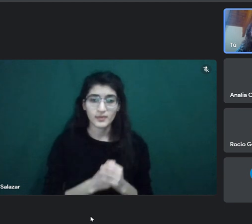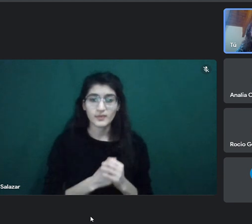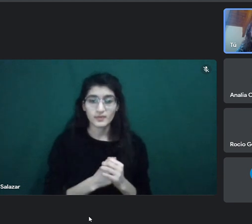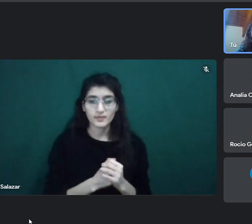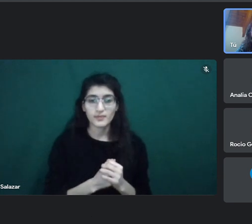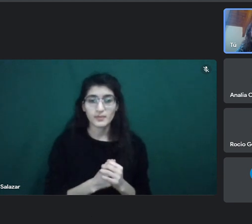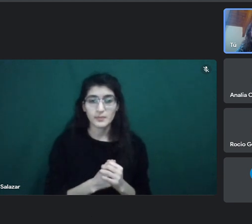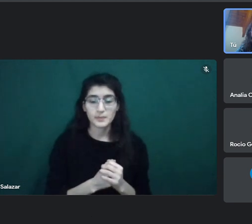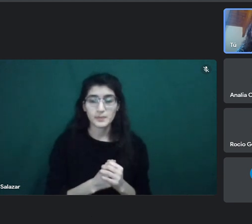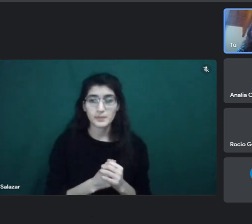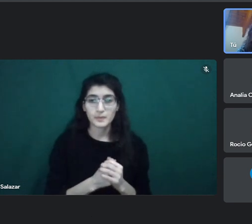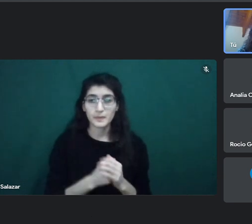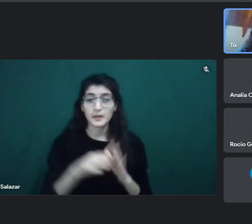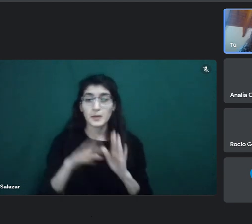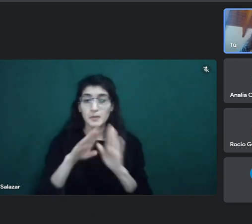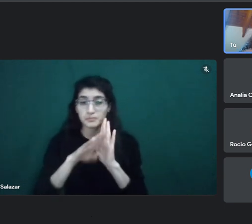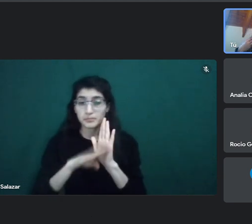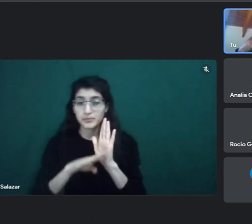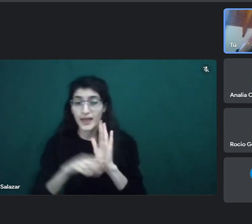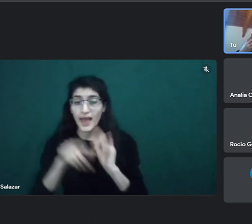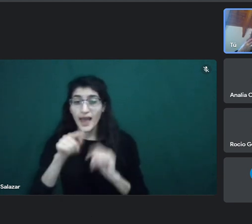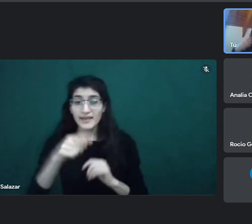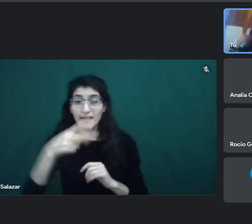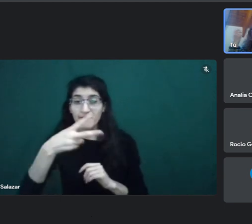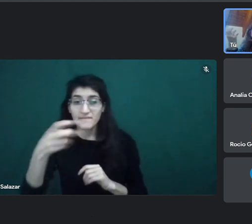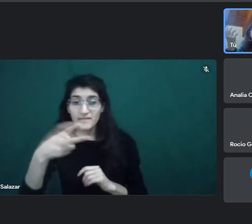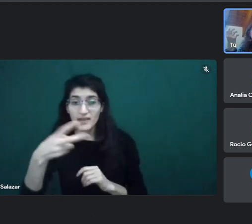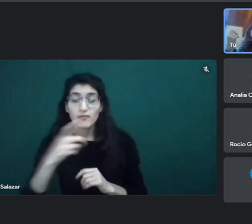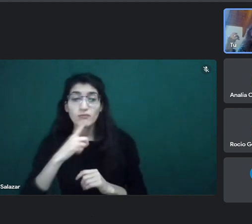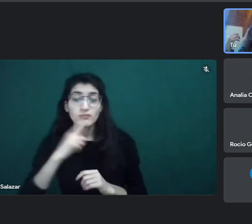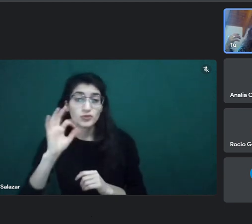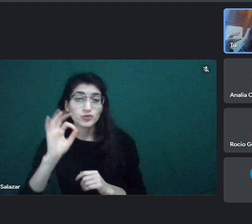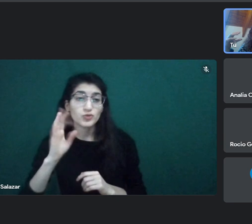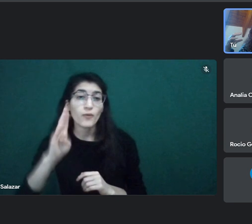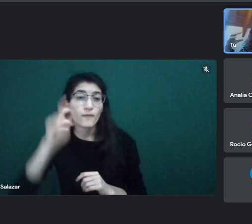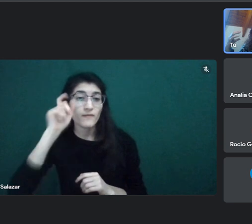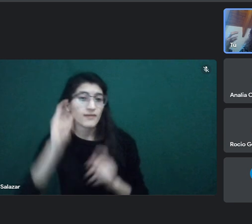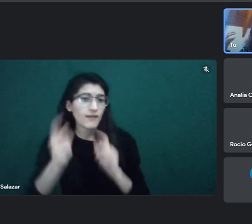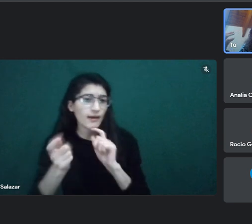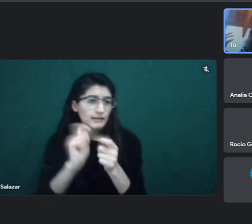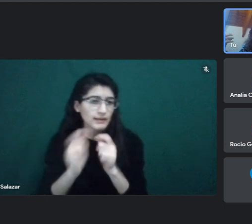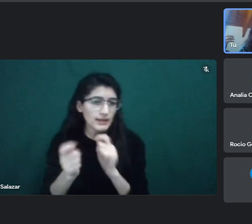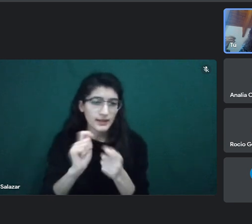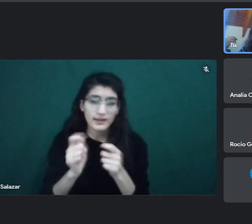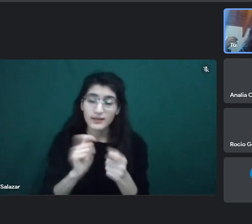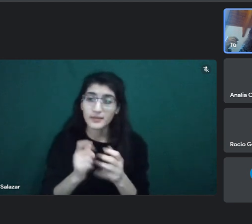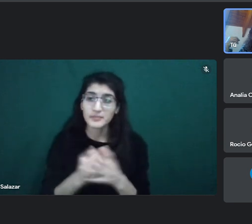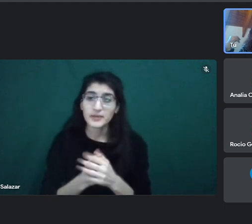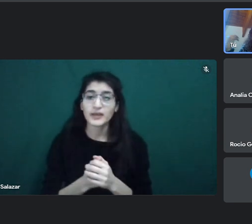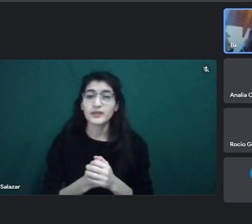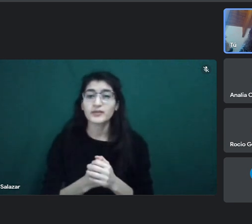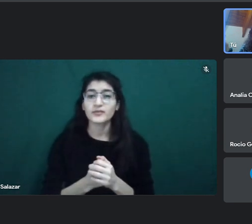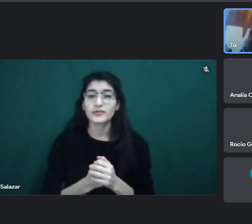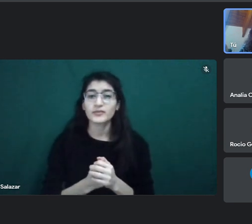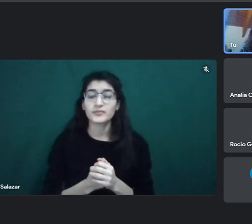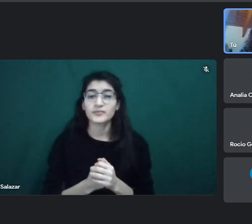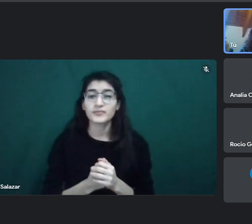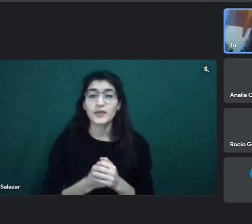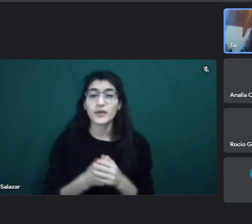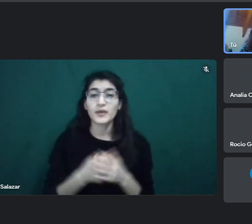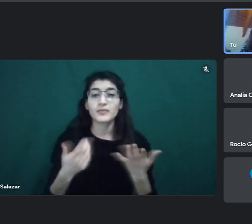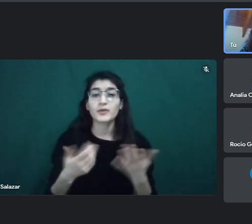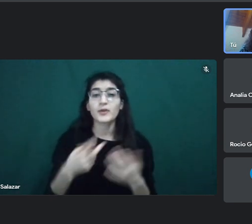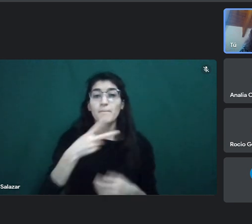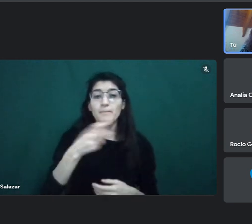va cambiando el verbo to be y there would be, habría. Pero en vez de ser con el verbo ser o estar, con la traducción ser o